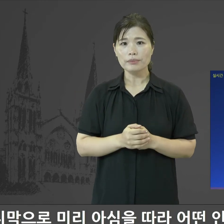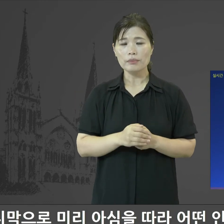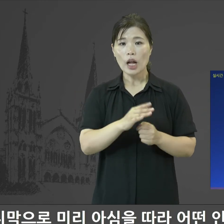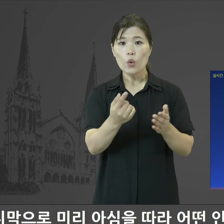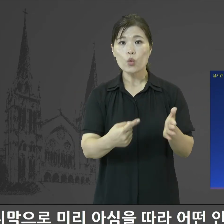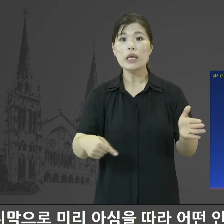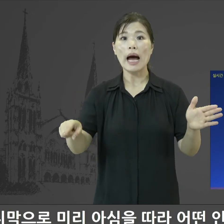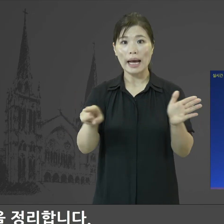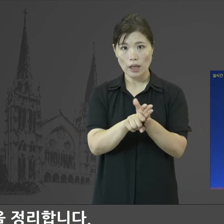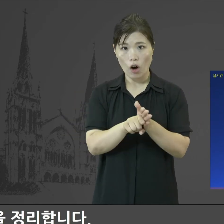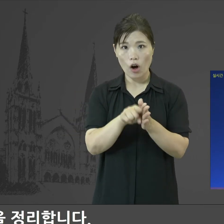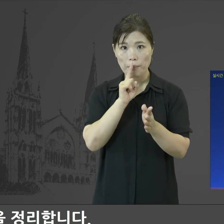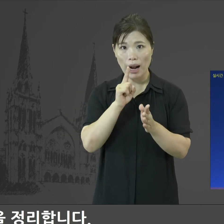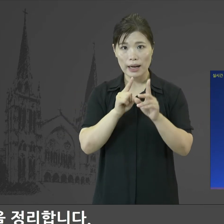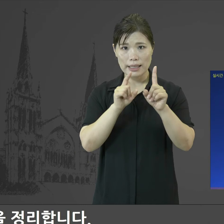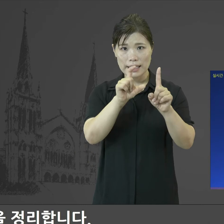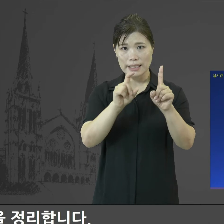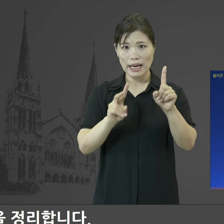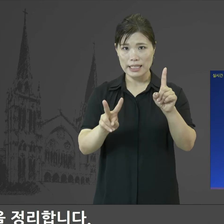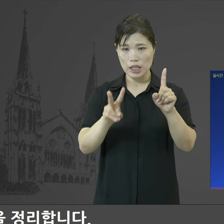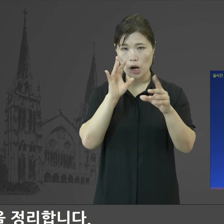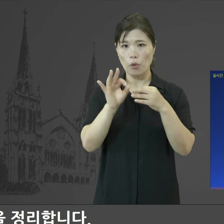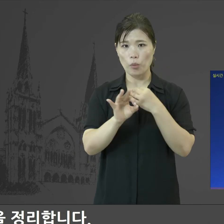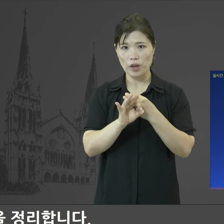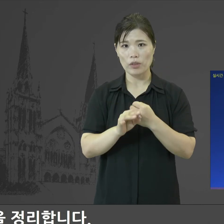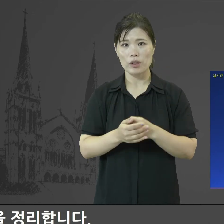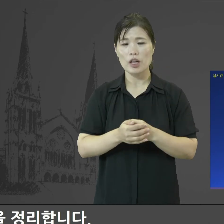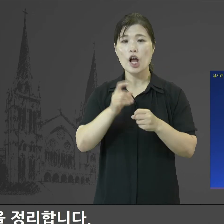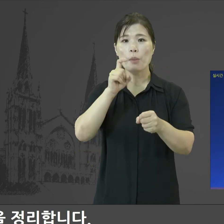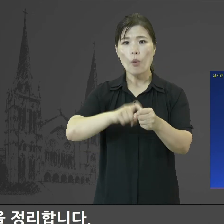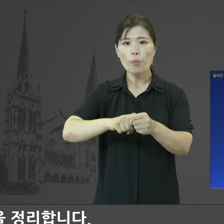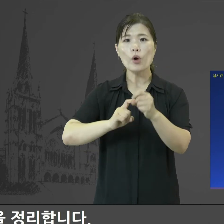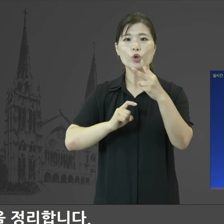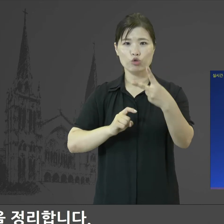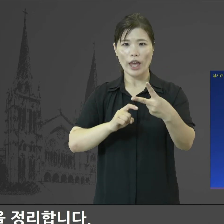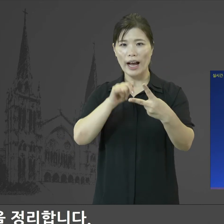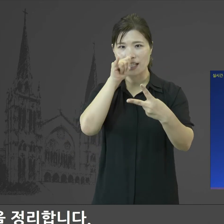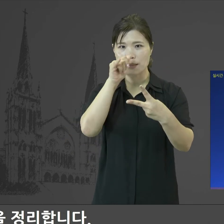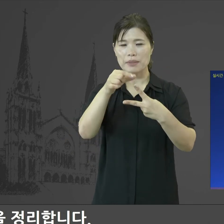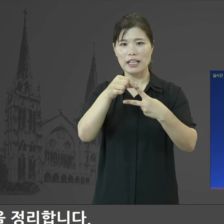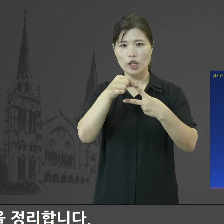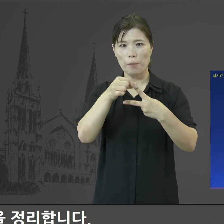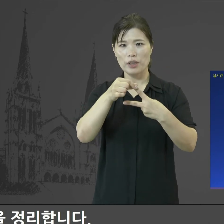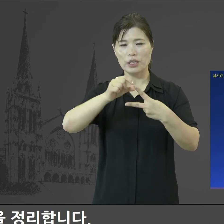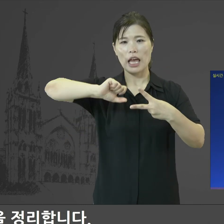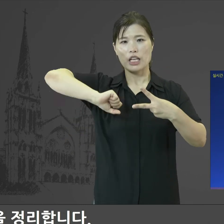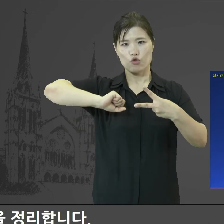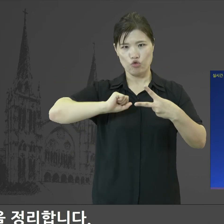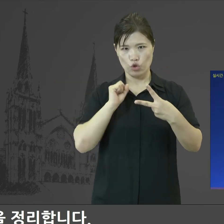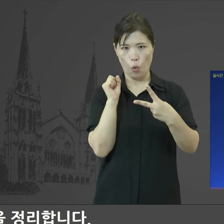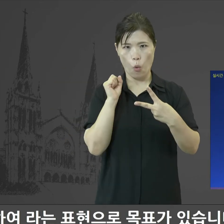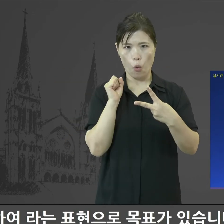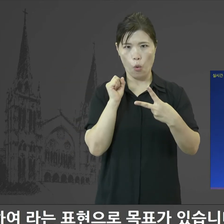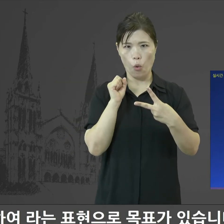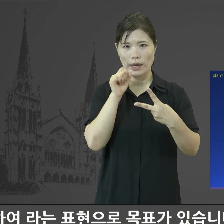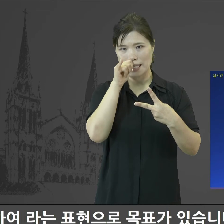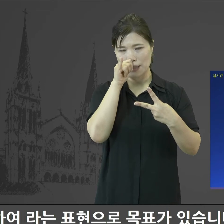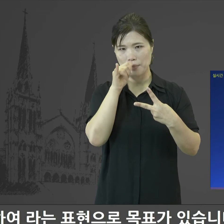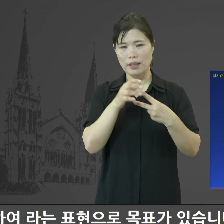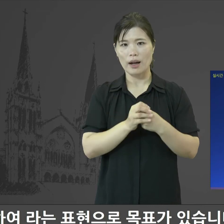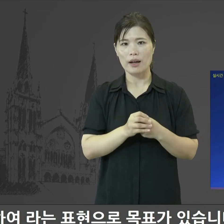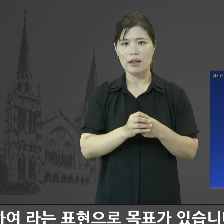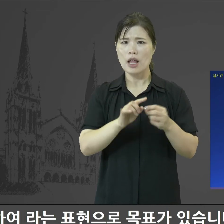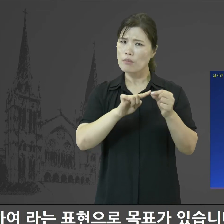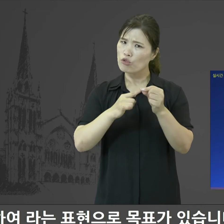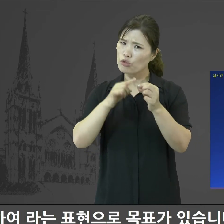표현으로 2절에 목표로 제시된 두 가지가 있습니다. 그 중에 첫 번째인 순종함입니다. 문맥상